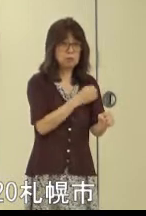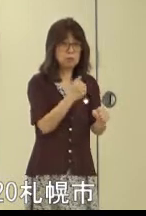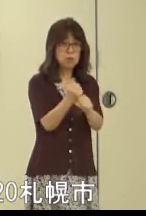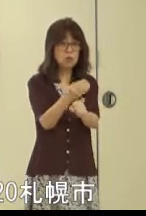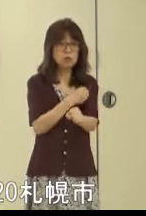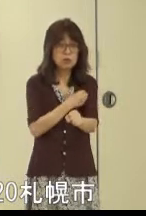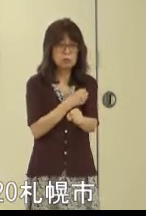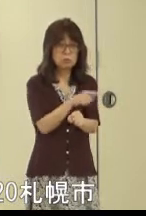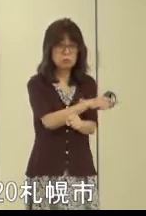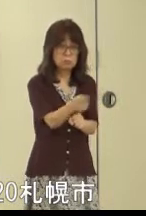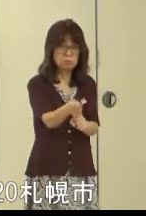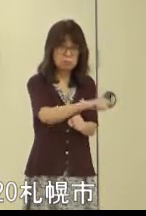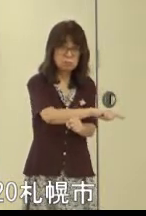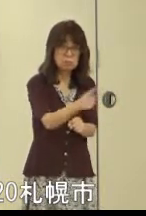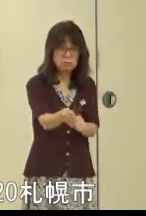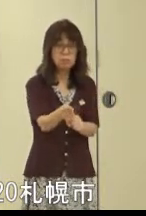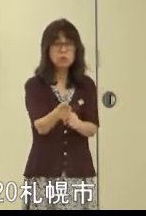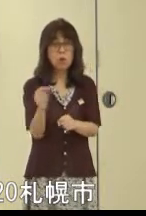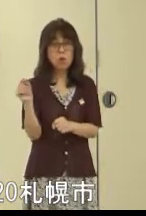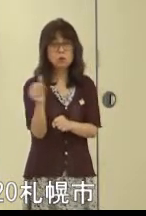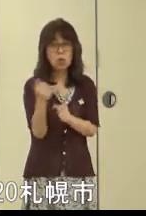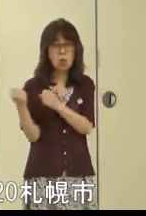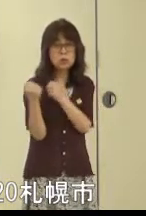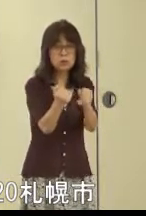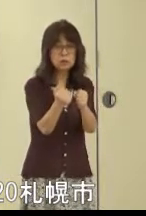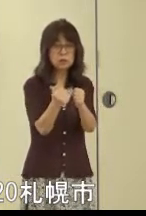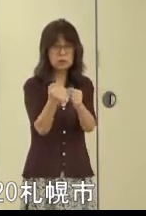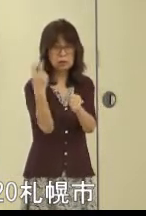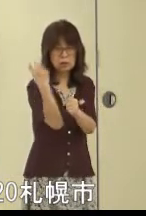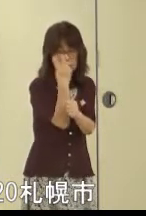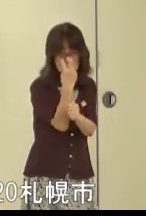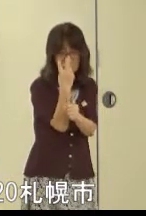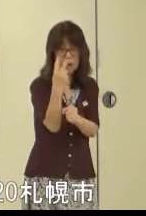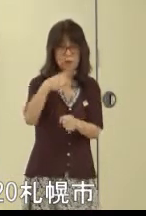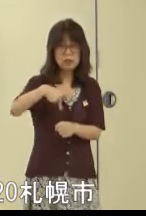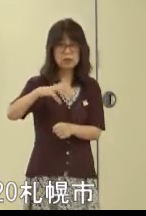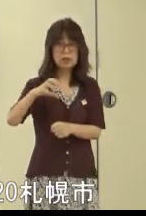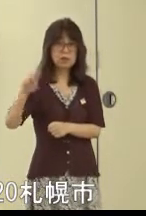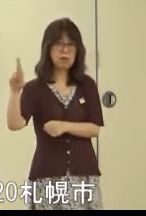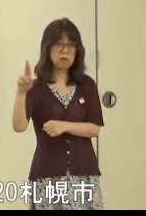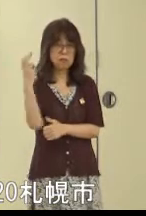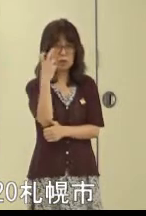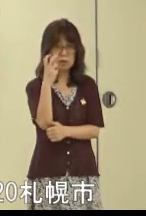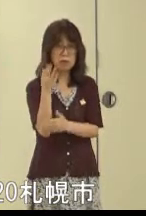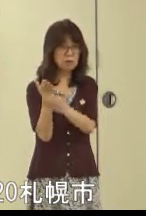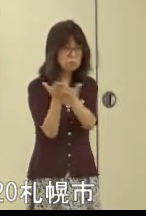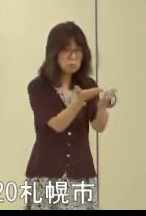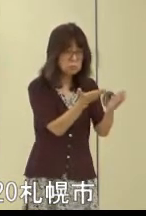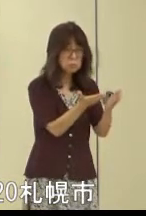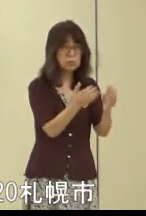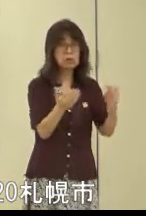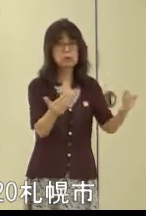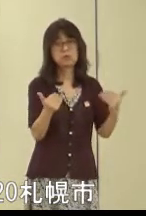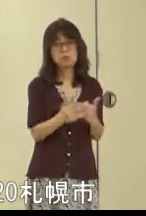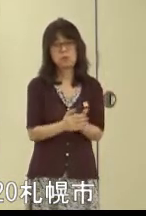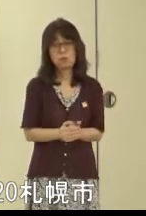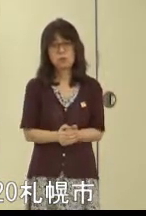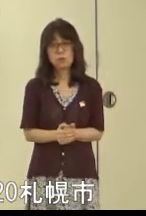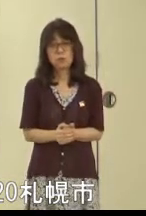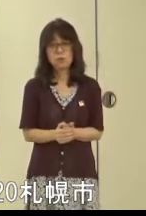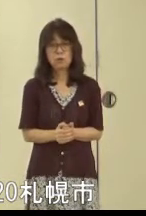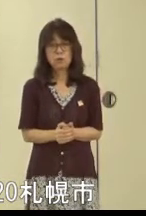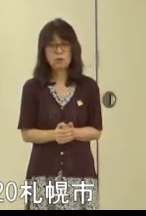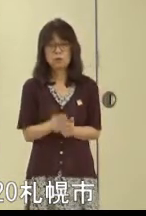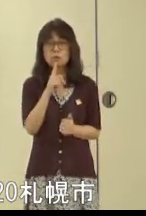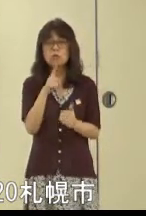早期にある行うということが重要だというふうに思っておりますのでそこの